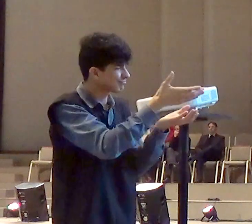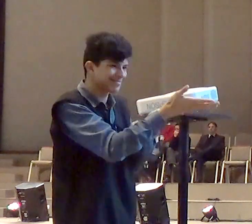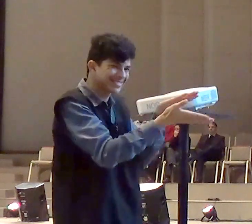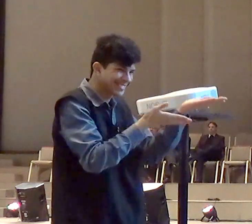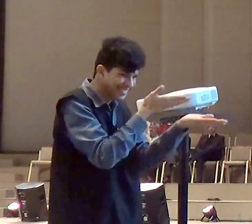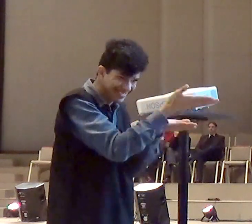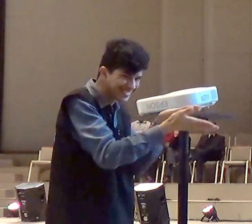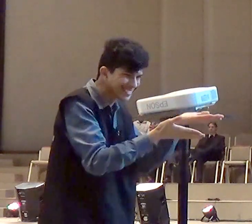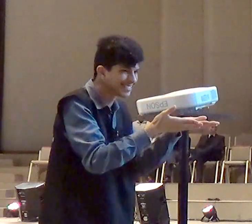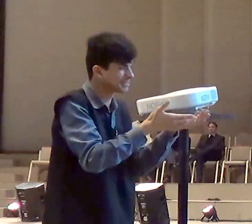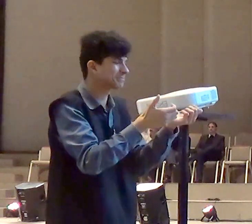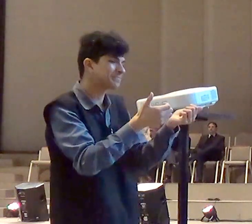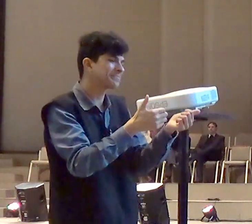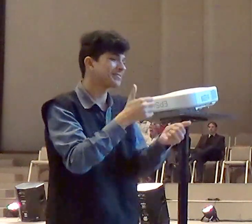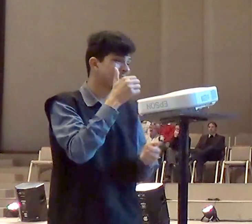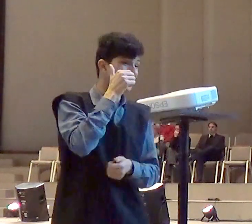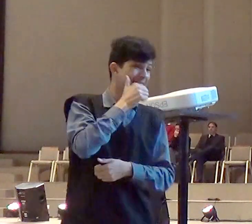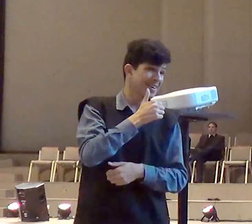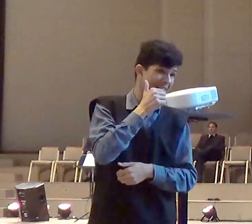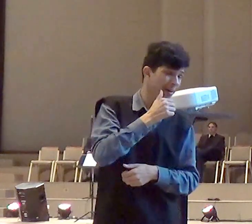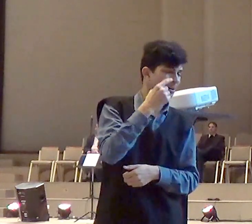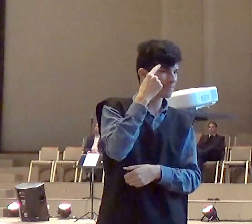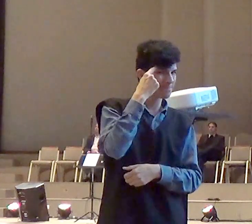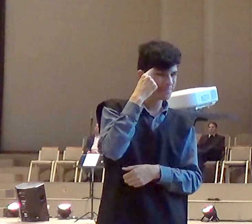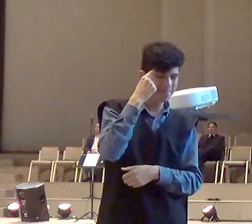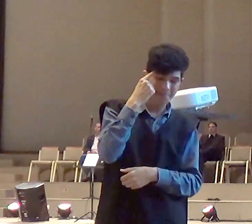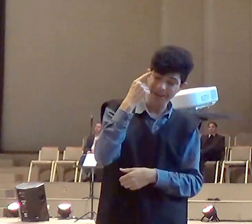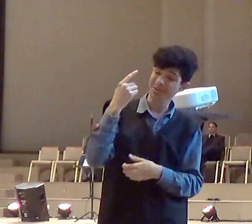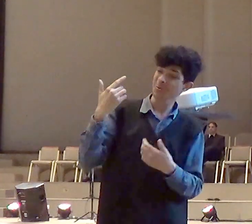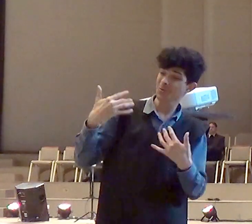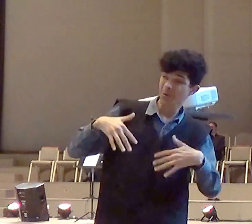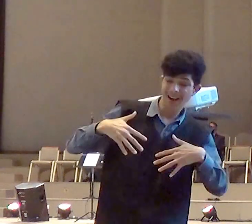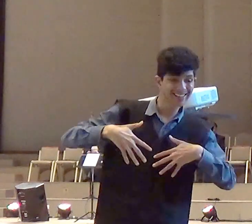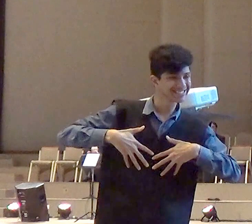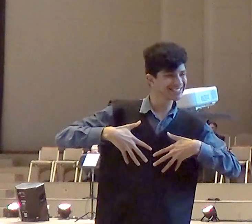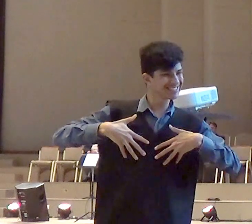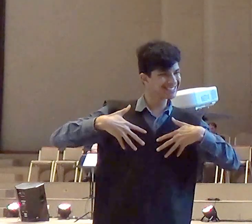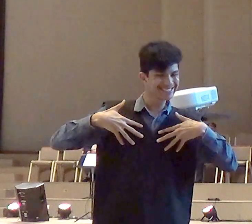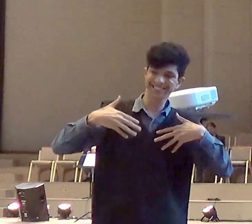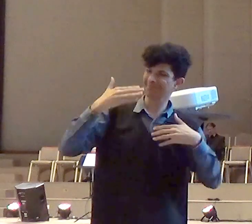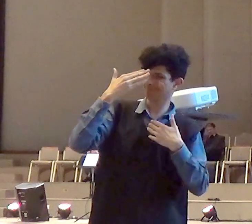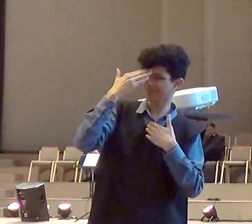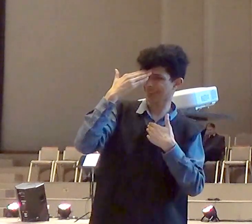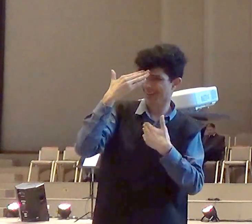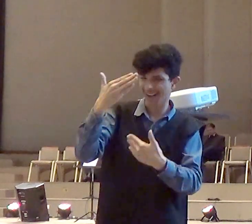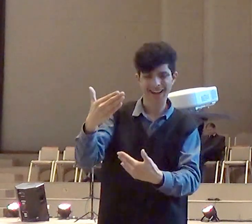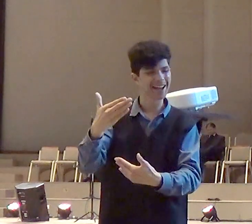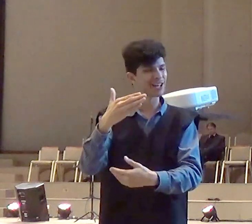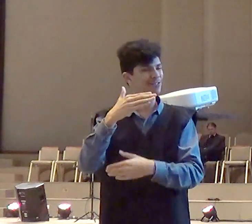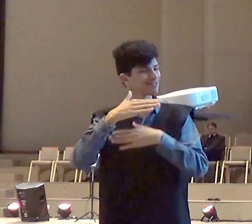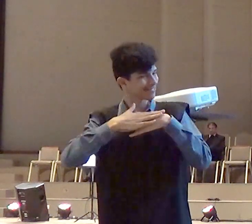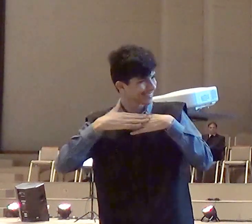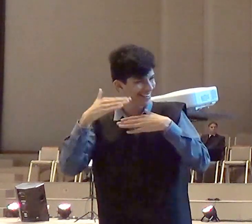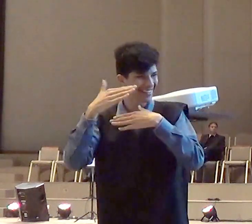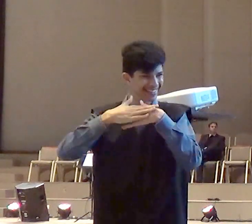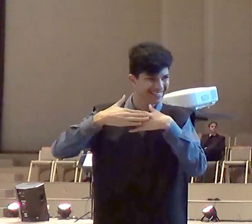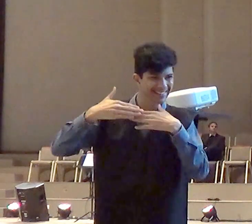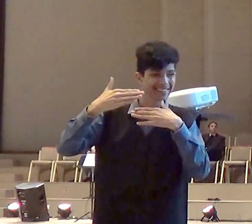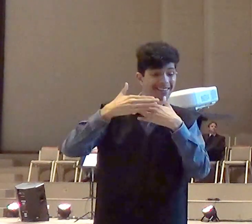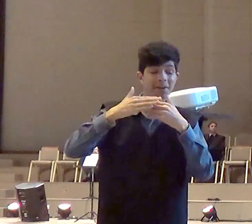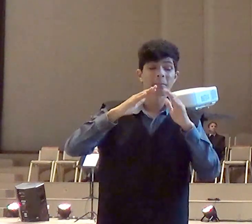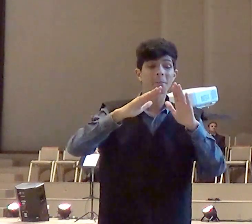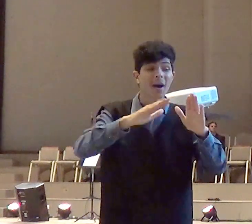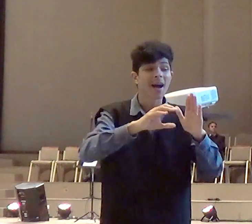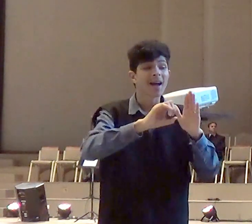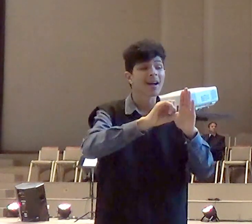maravilha ó lembrou de mim Comprou as flores que eu gosto agora se não tá bem entre vocês ele vai